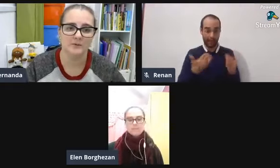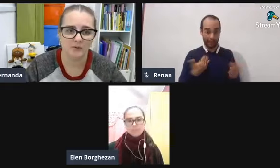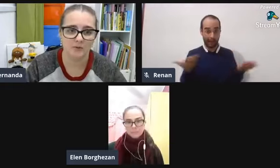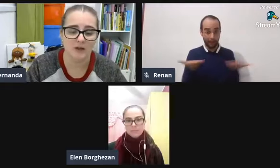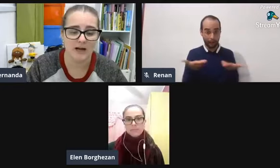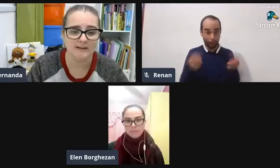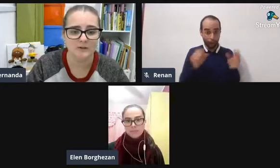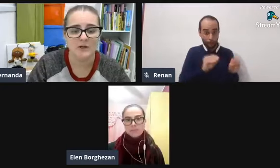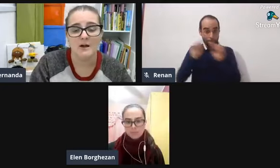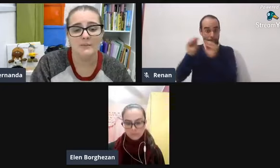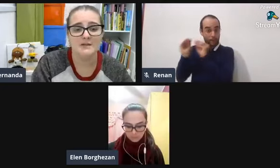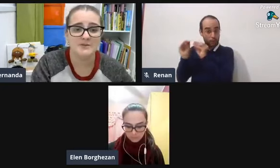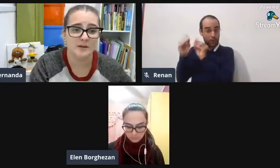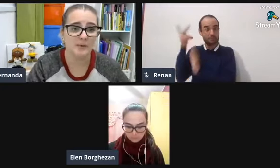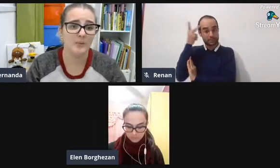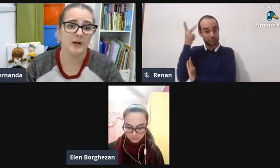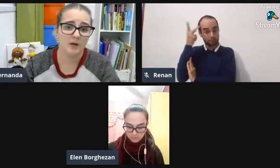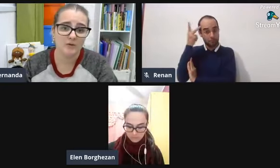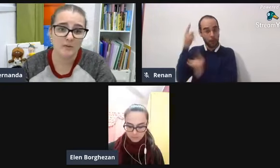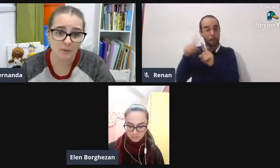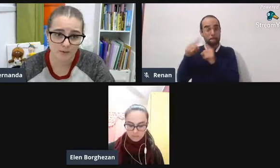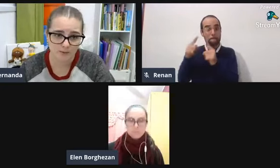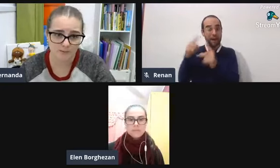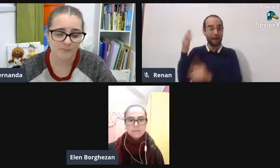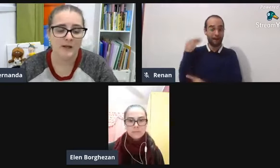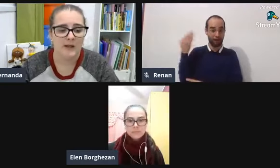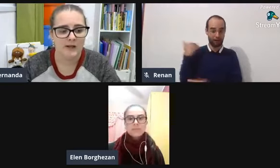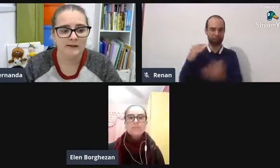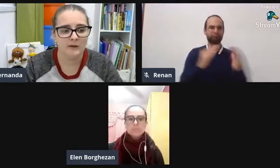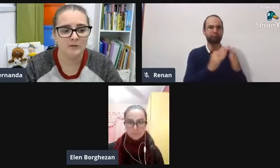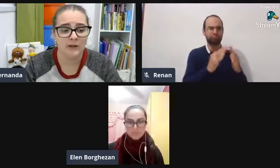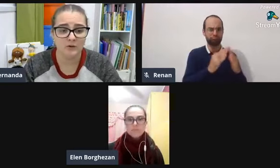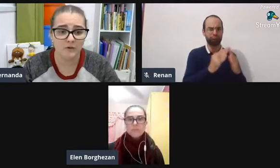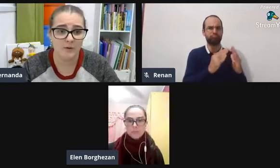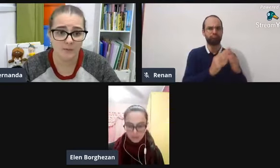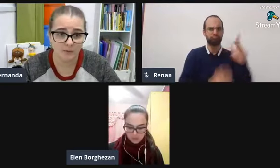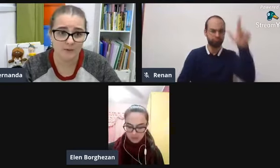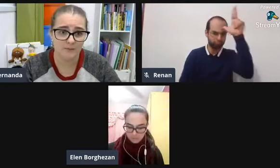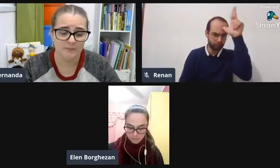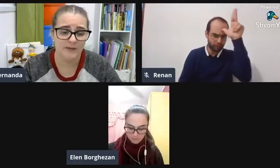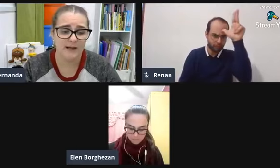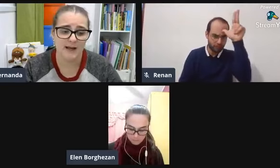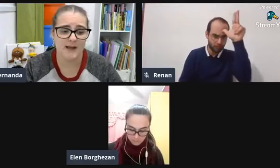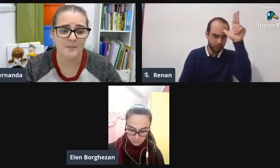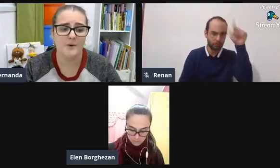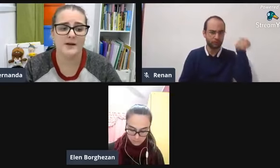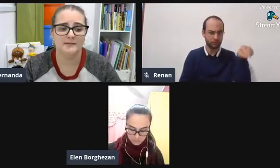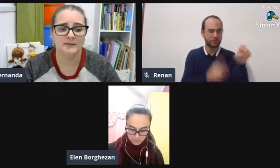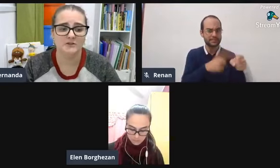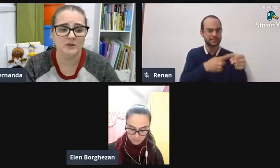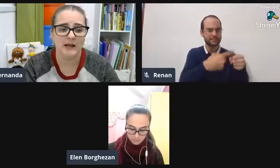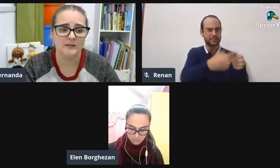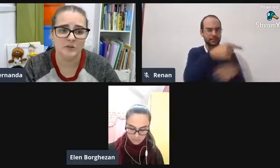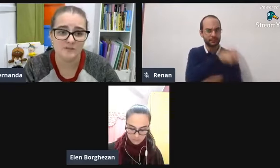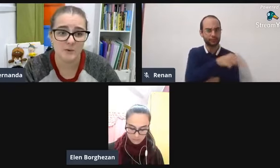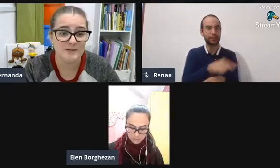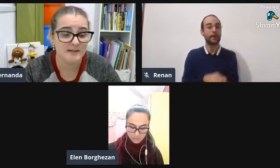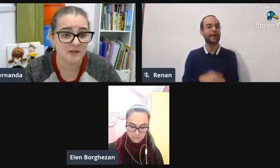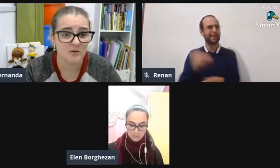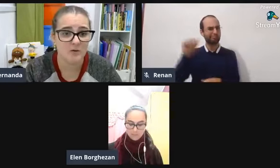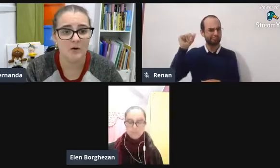Paulo em razão do doutorado, mas eu sempre morei em Novo Hamburgo. Então, em Novo Hamburgo, né, na época, isso lá